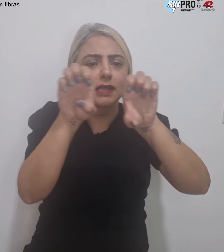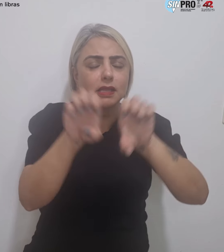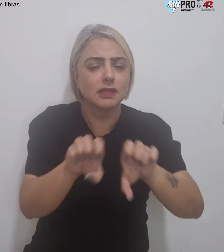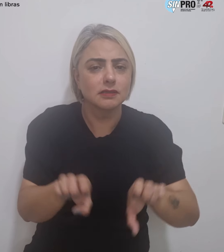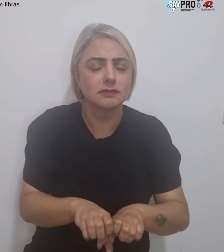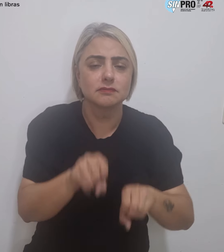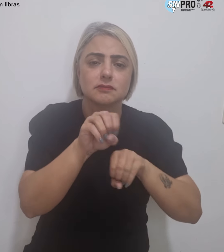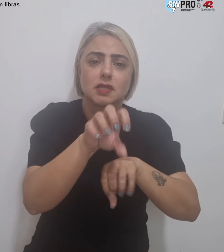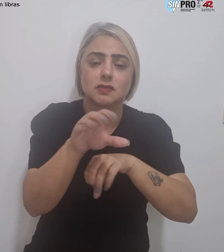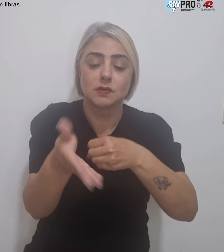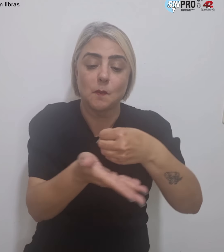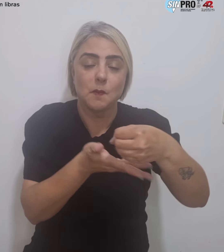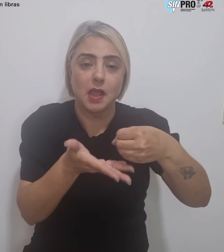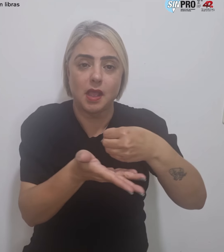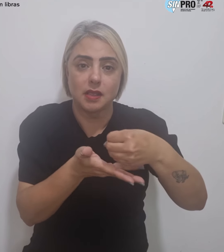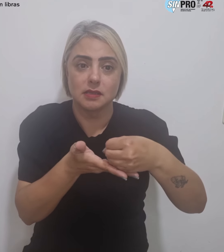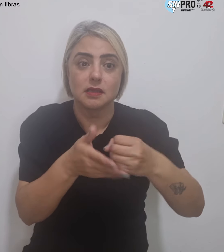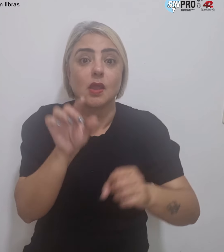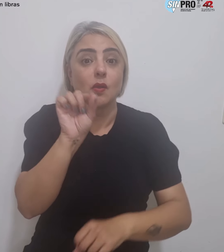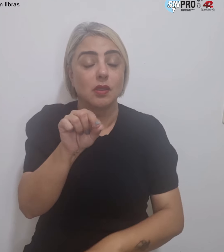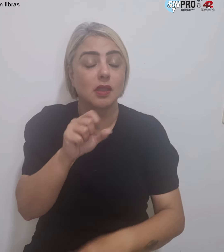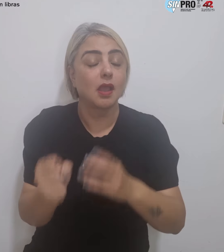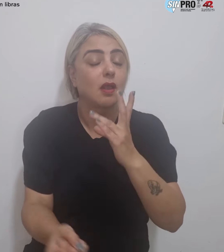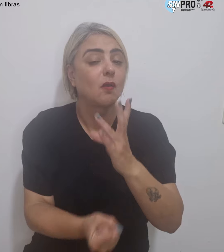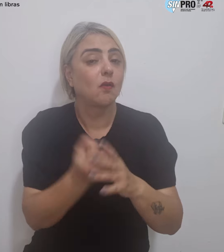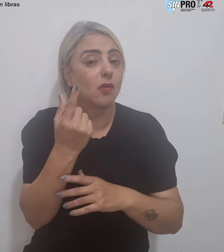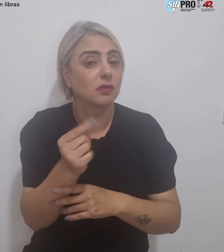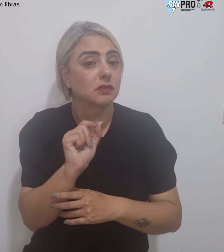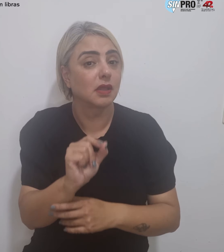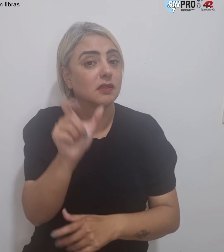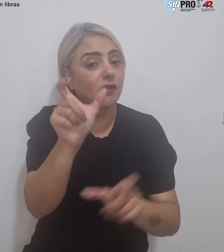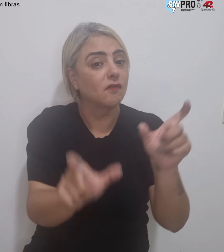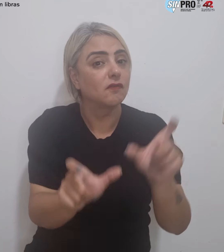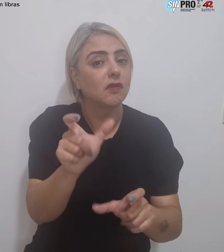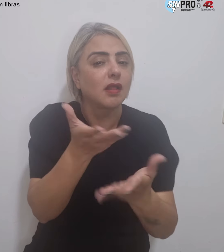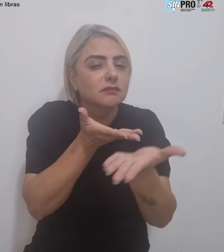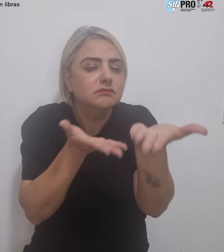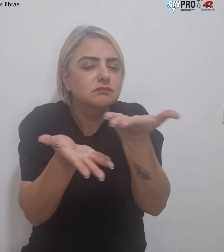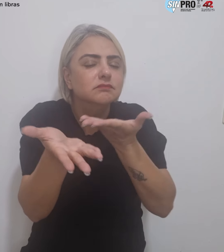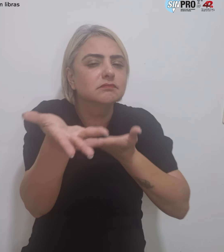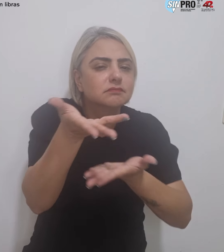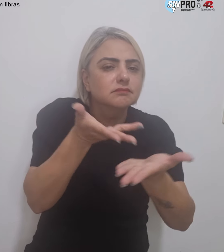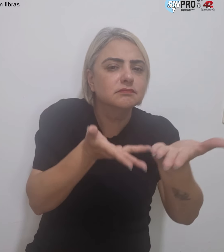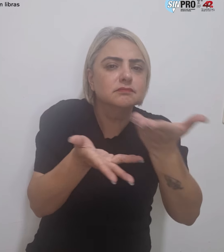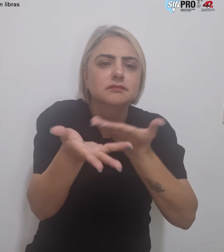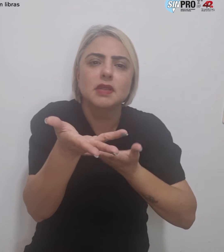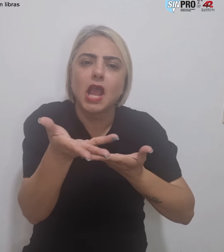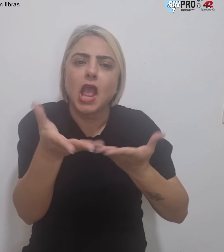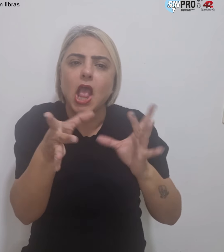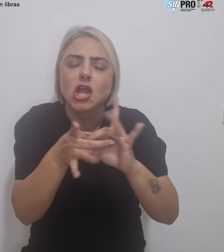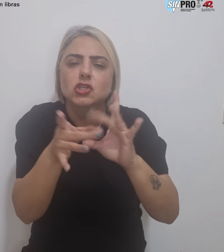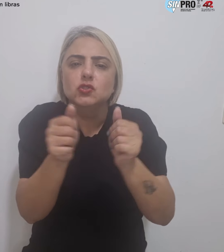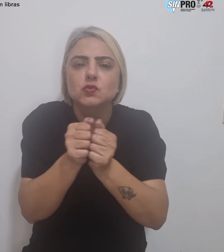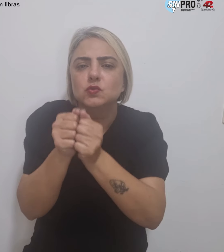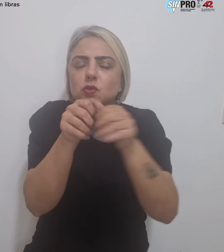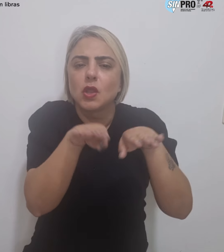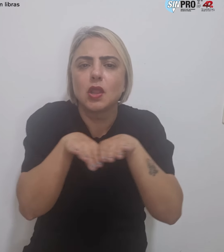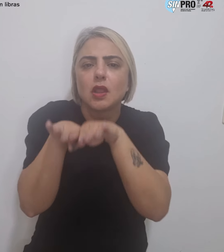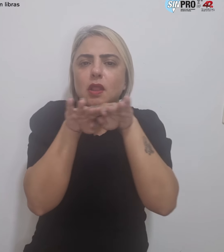educação básica, o que deve ocorrer de forma articulada, orgânica e democrática, dentro